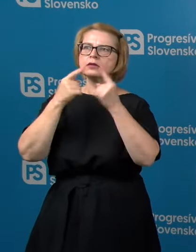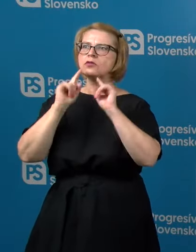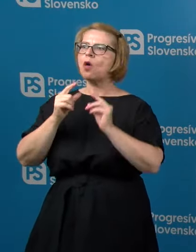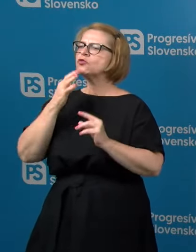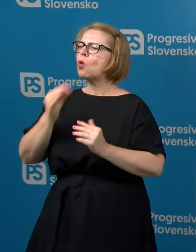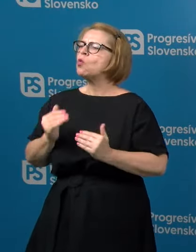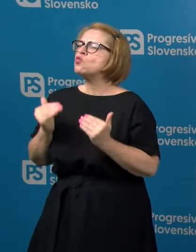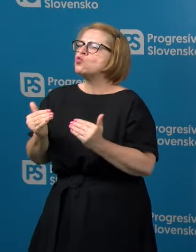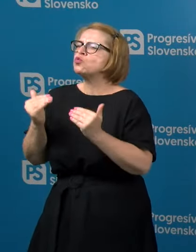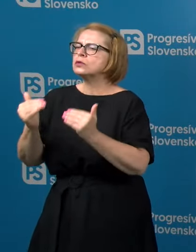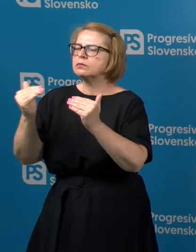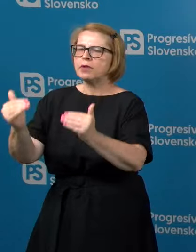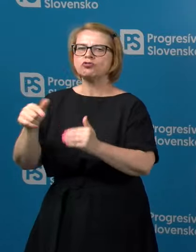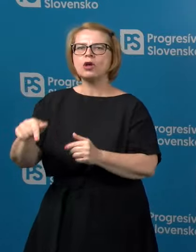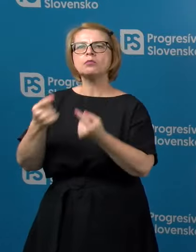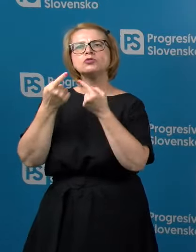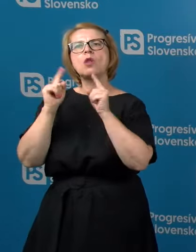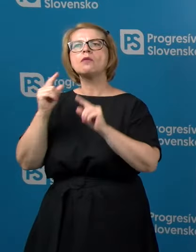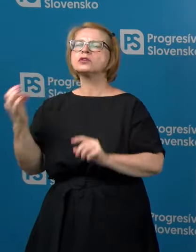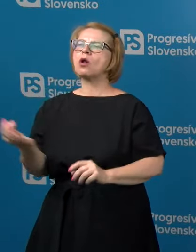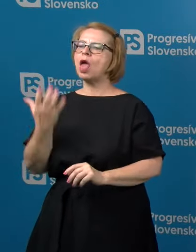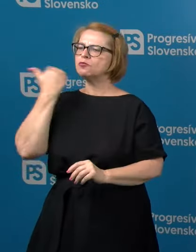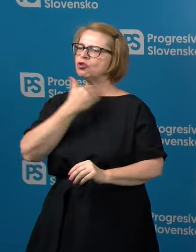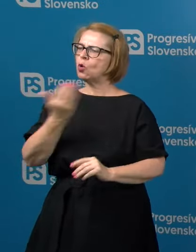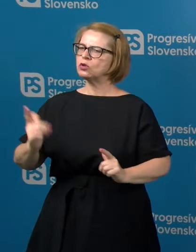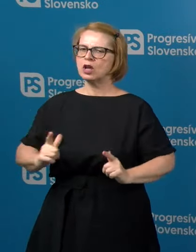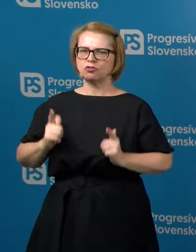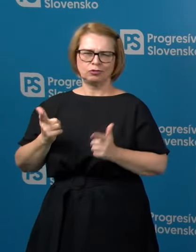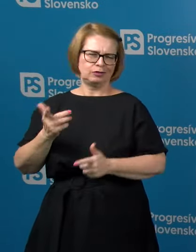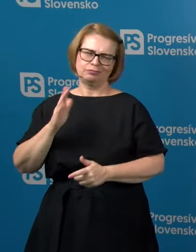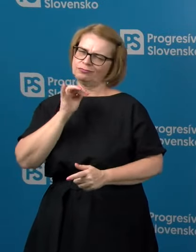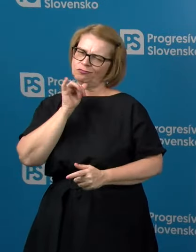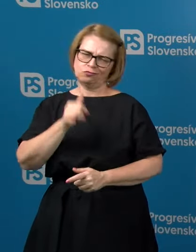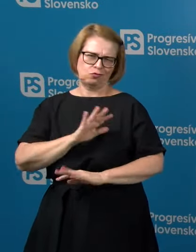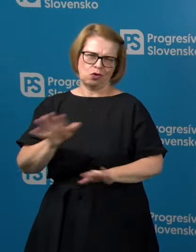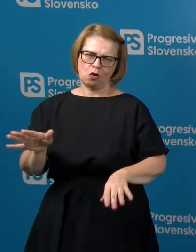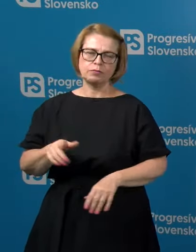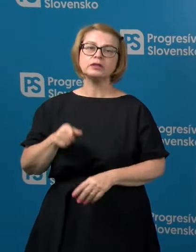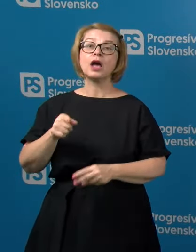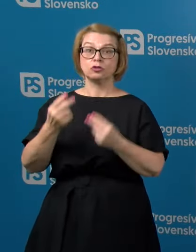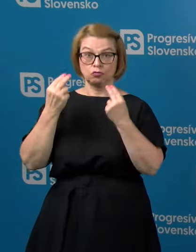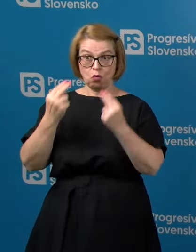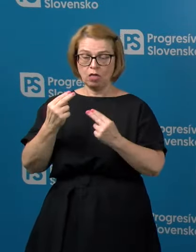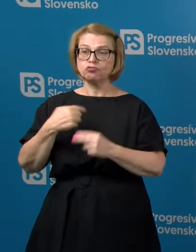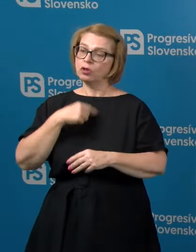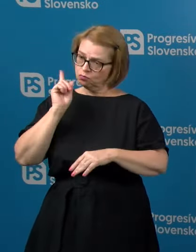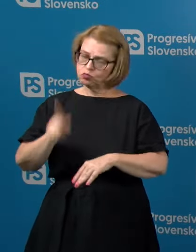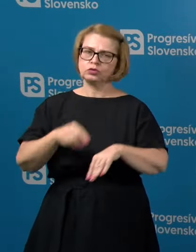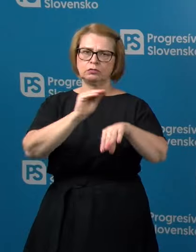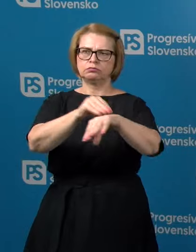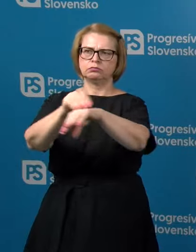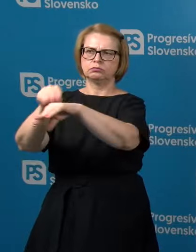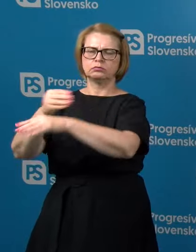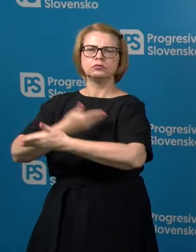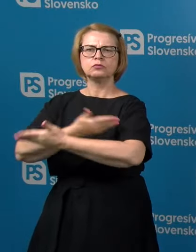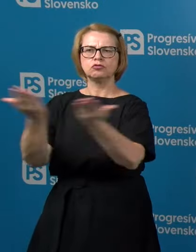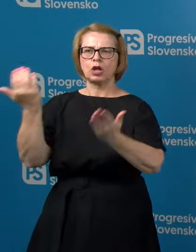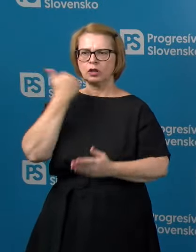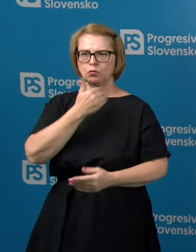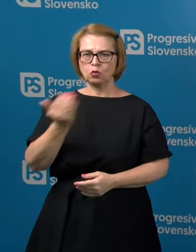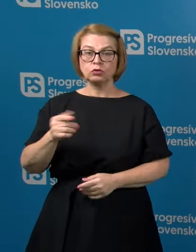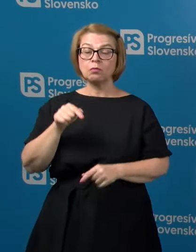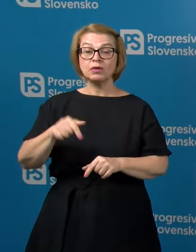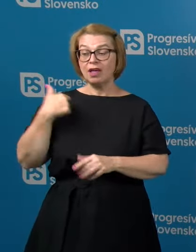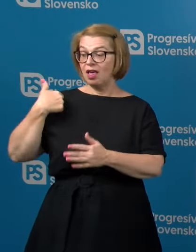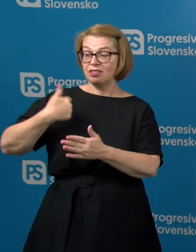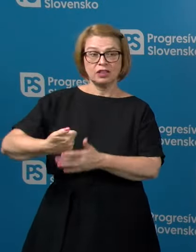vpred, aby sa ľuďom na Slovensku žilo lepšie. A je veľmi dôležité, aby toto vedeli aj ich voliči. Nebavíme sa len o tomto týždni, môžeme sa